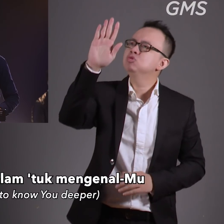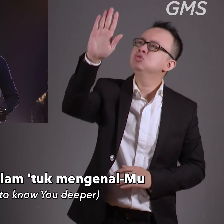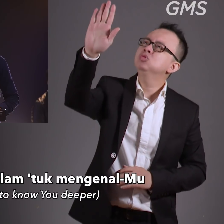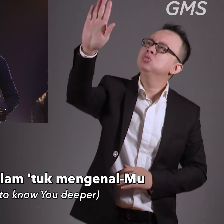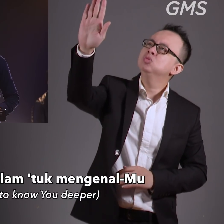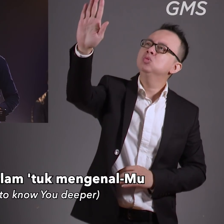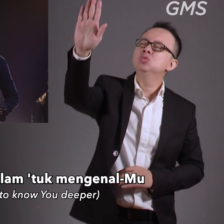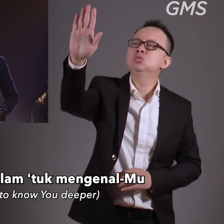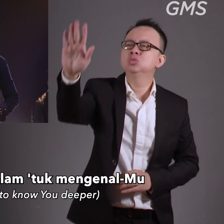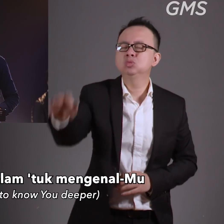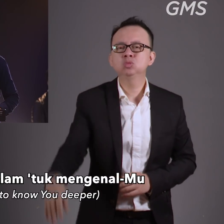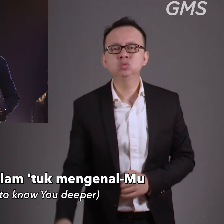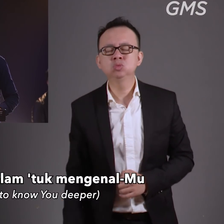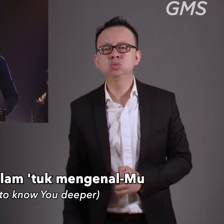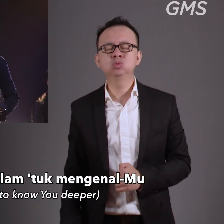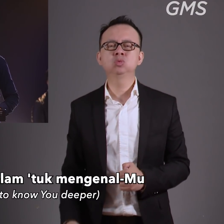mengenalmu.